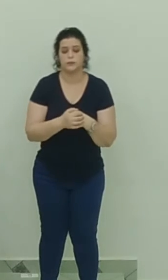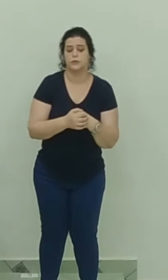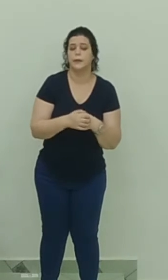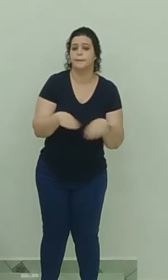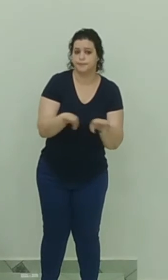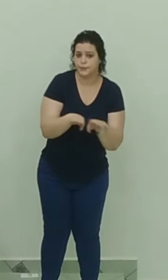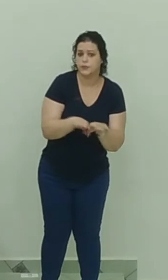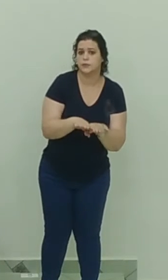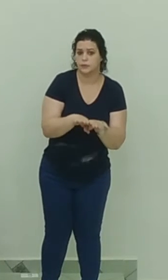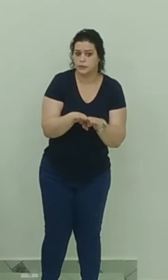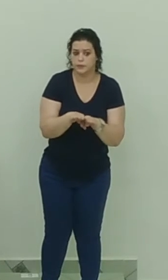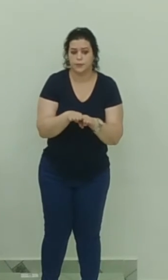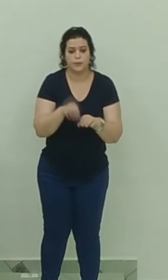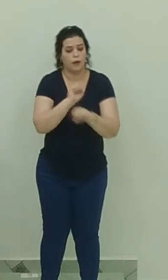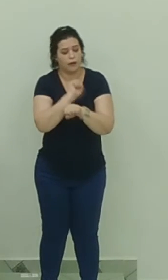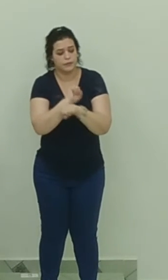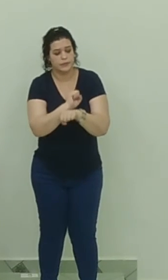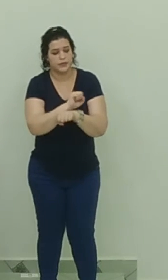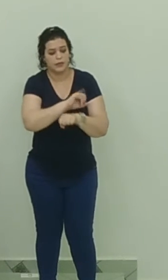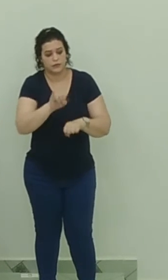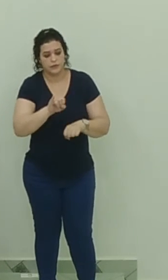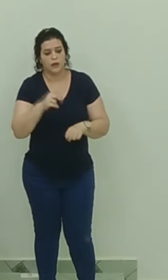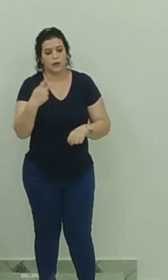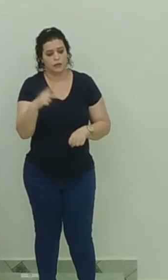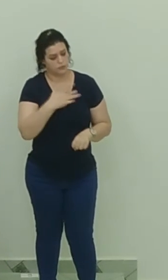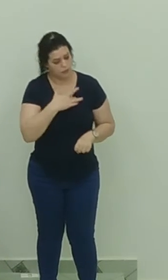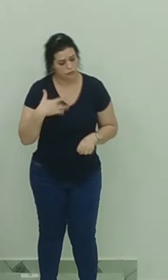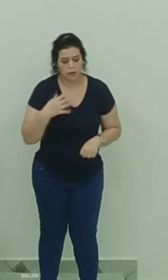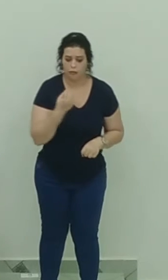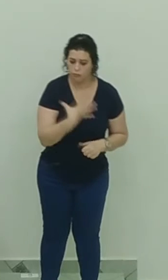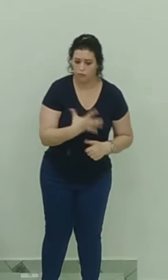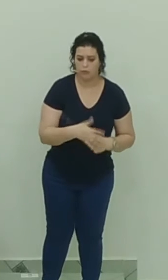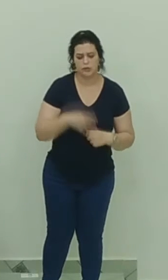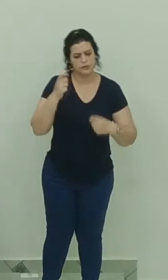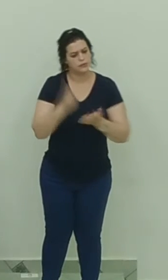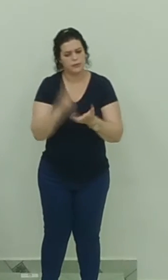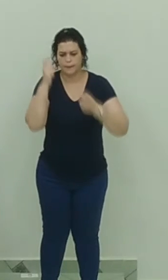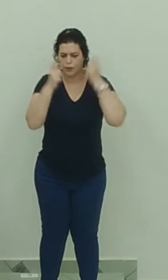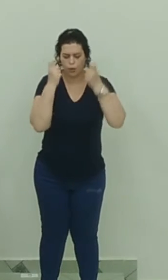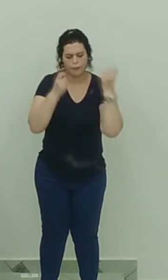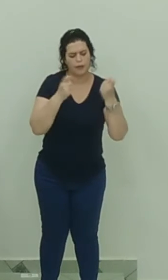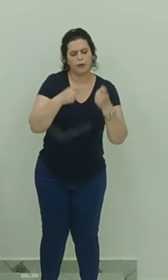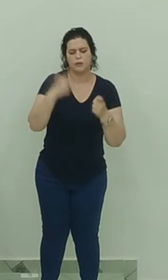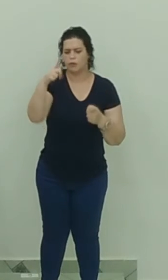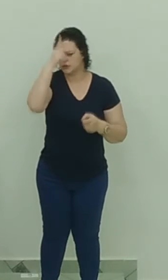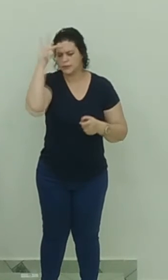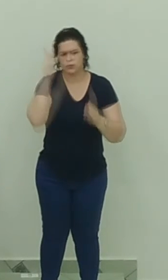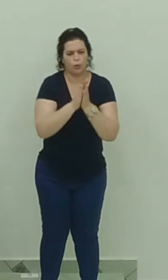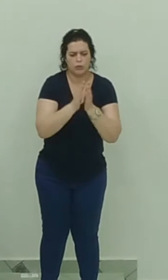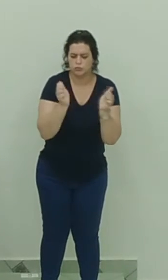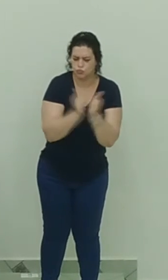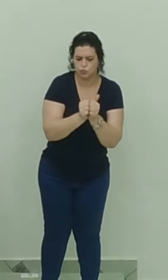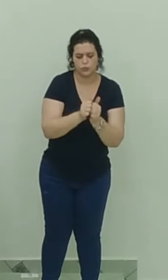ele esquece. Quem foi que te garantiu a vitória? Foi sua mãe, foi seu pai, seu pastor, o seu amigo.